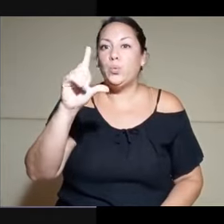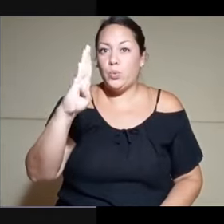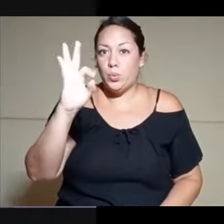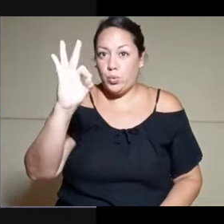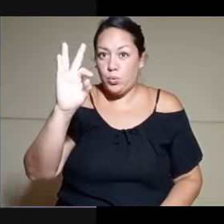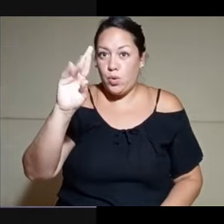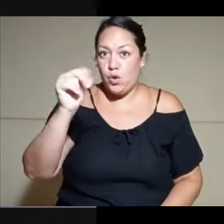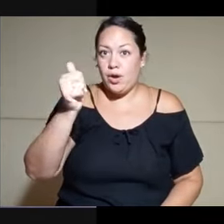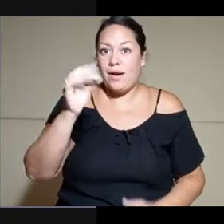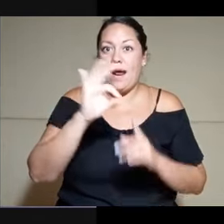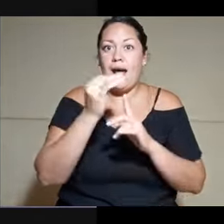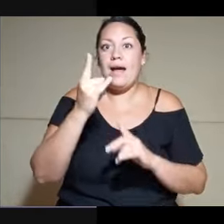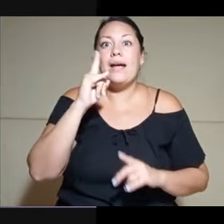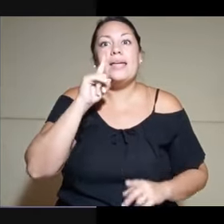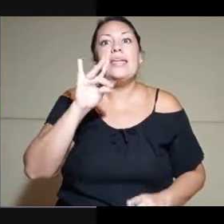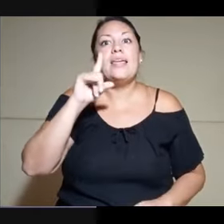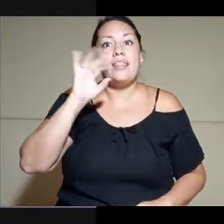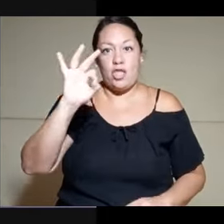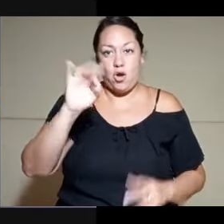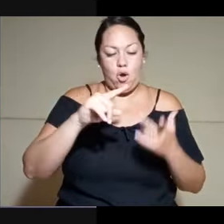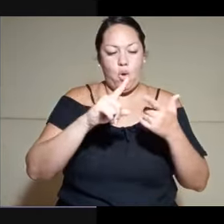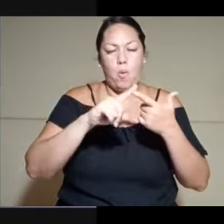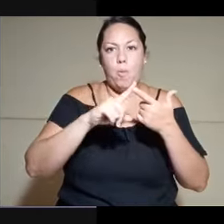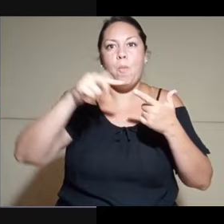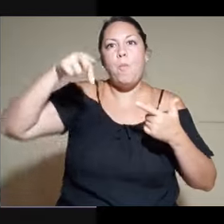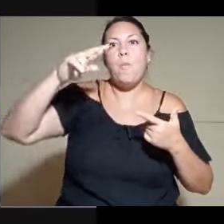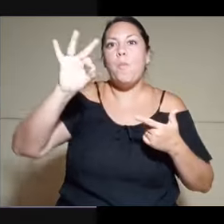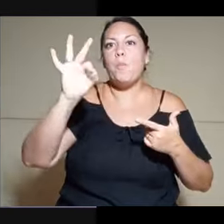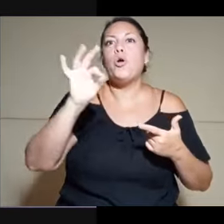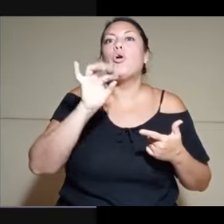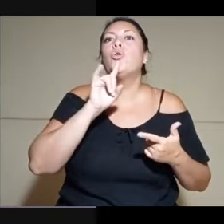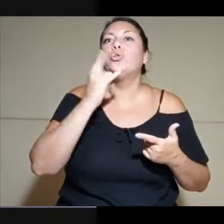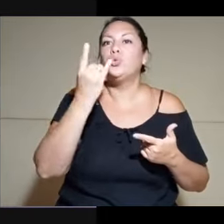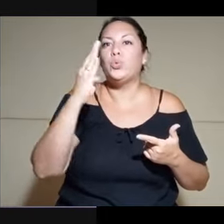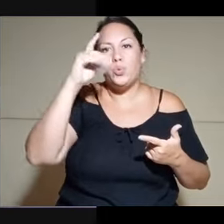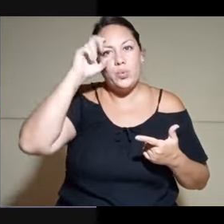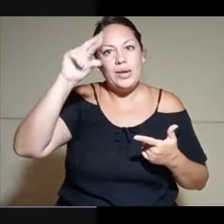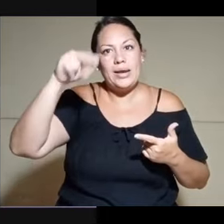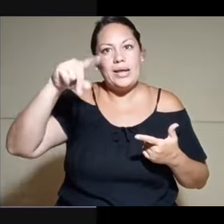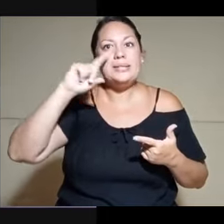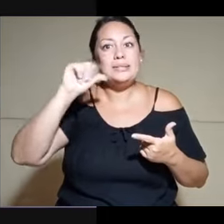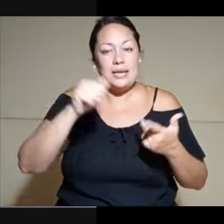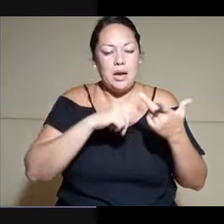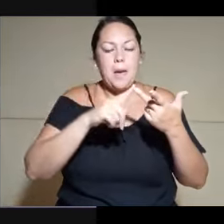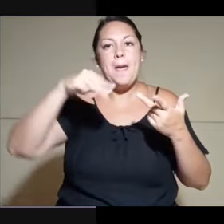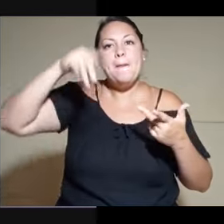estructuras. El bulbo raquídeo, la protuberancia y el